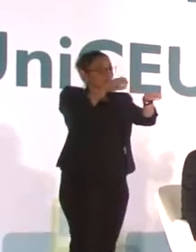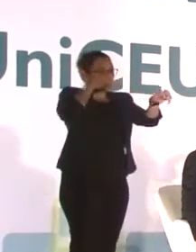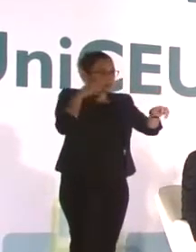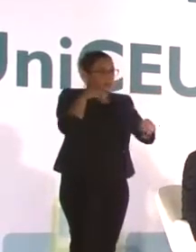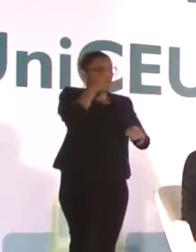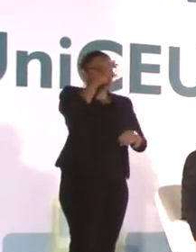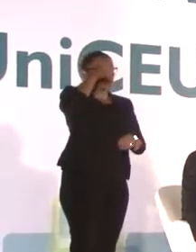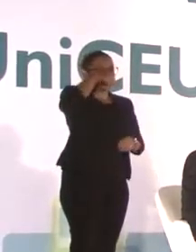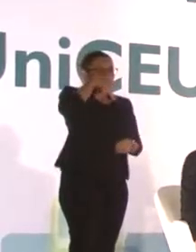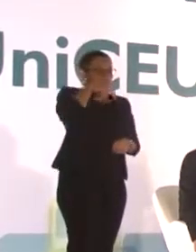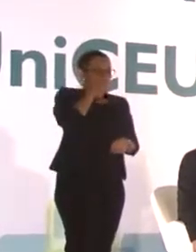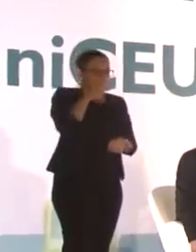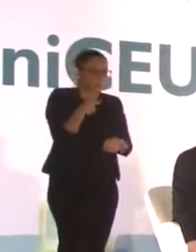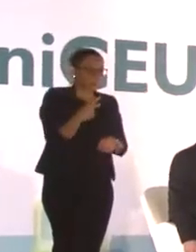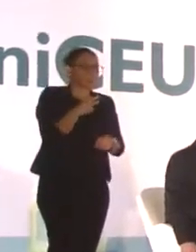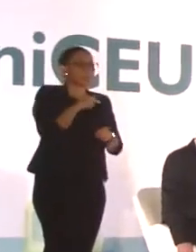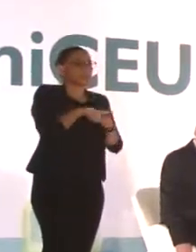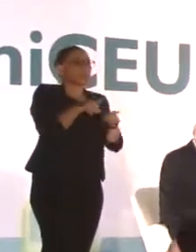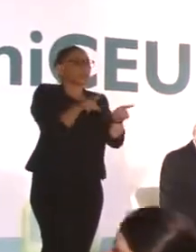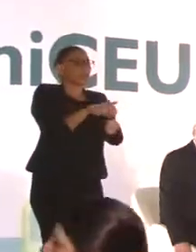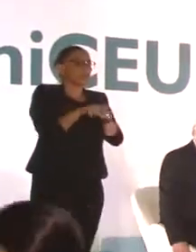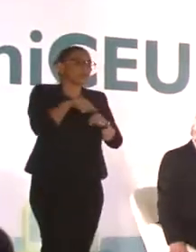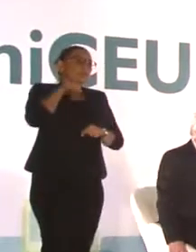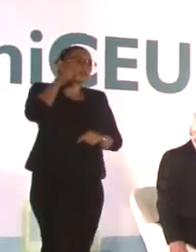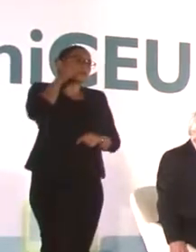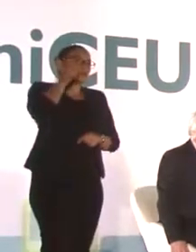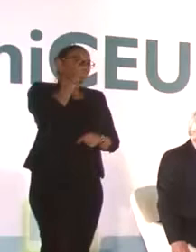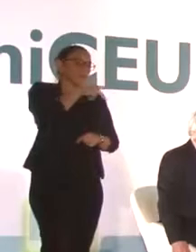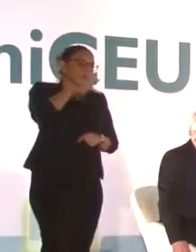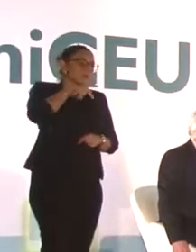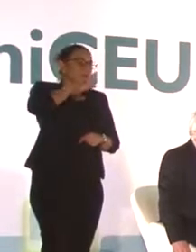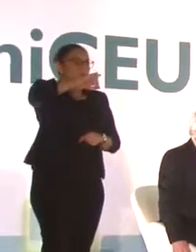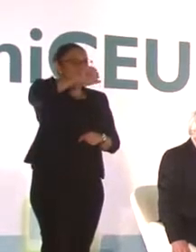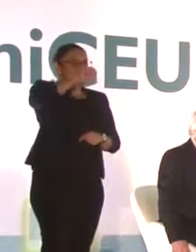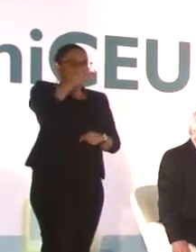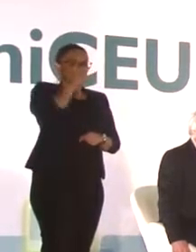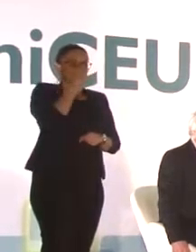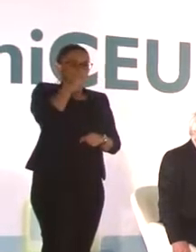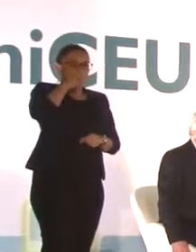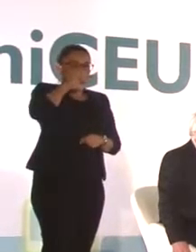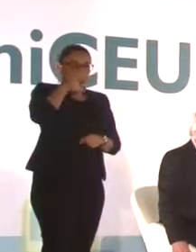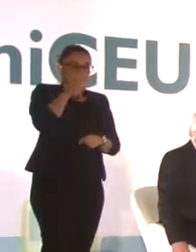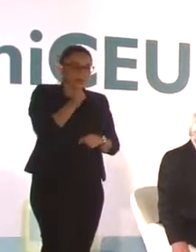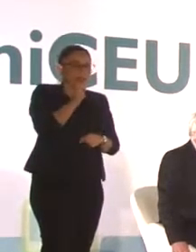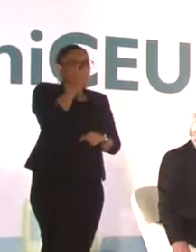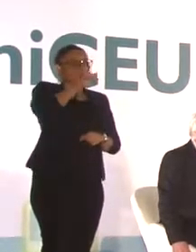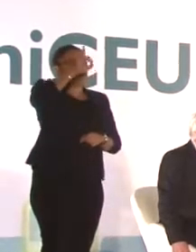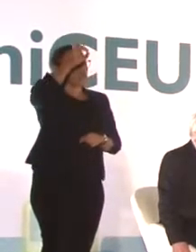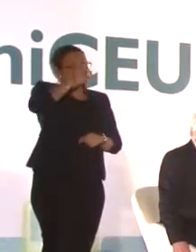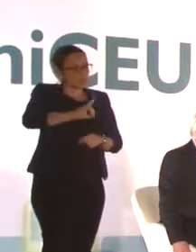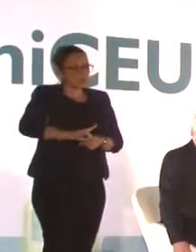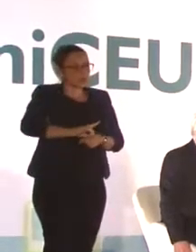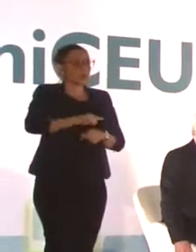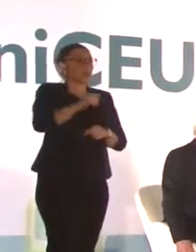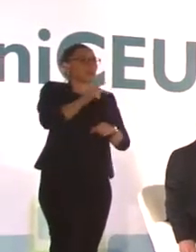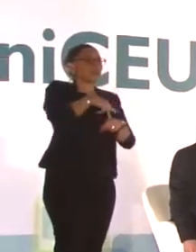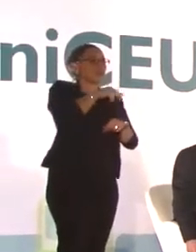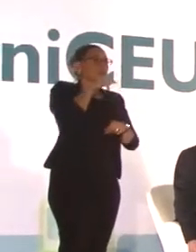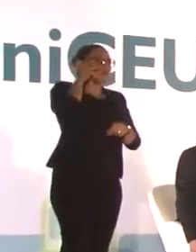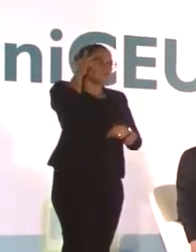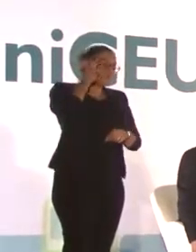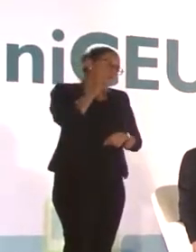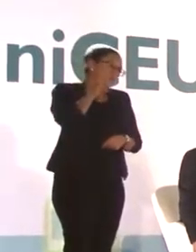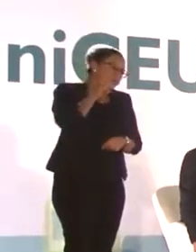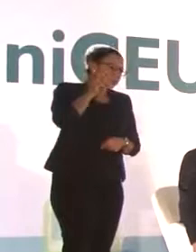Unesp, professora doutora Sheila Zambello de Pinho, diretora-presidente da Fundação para o Vestibular da